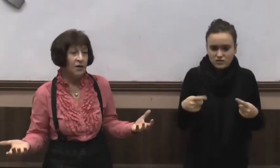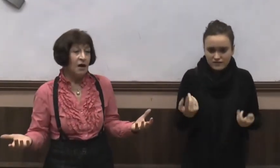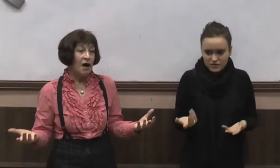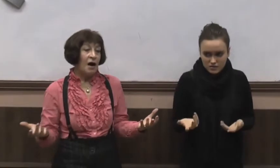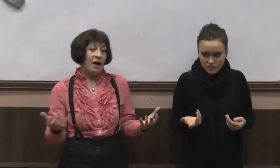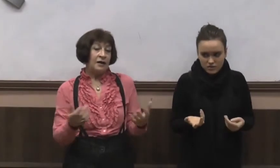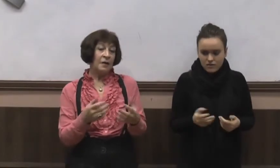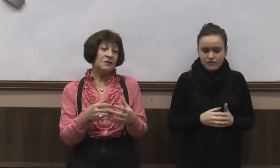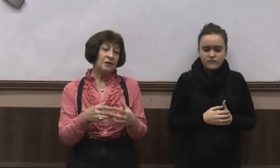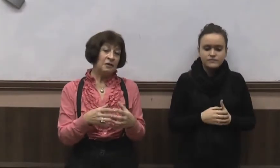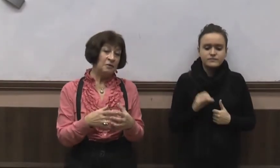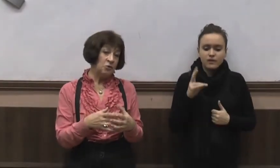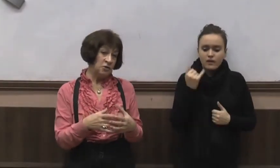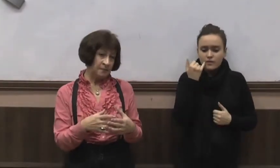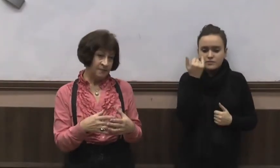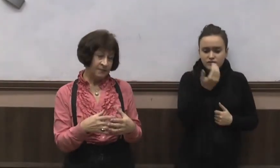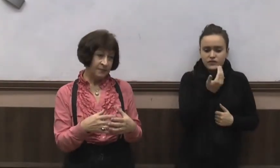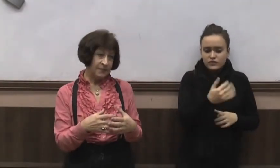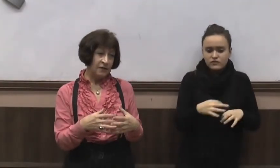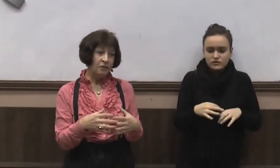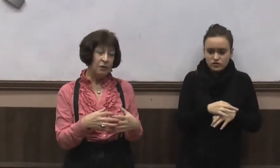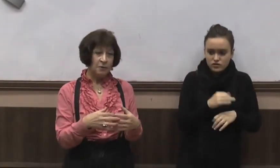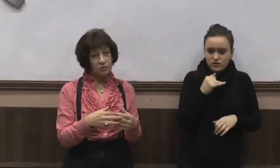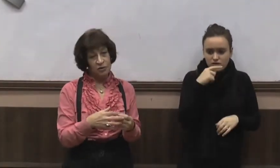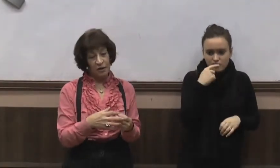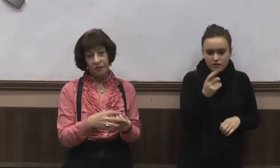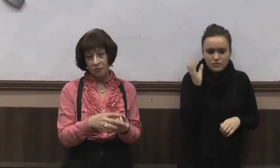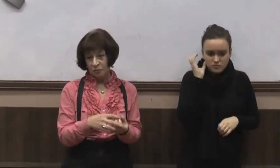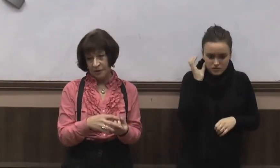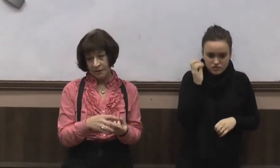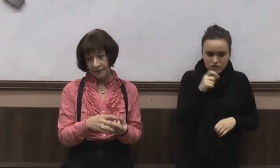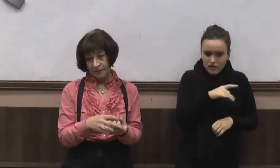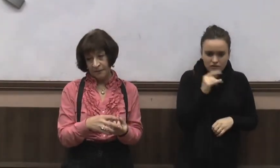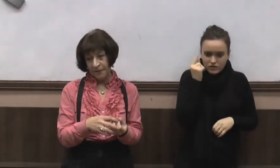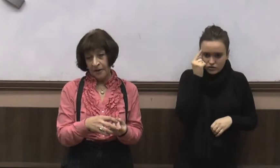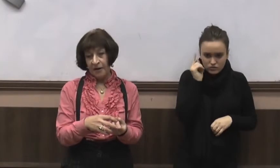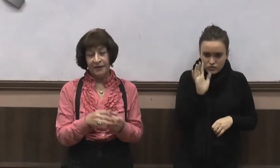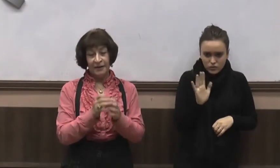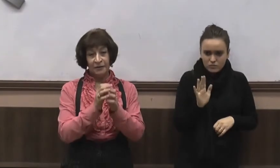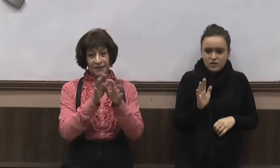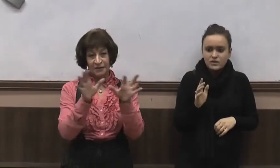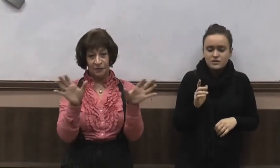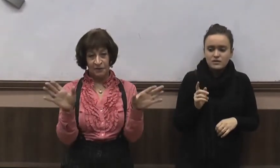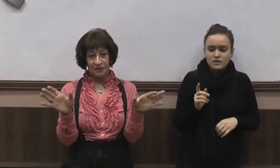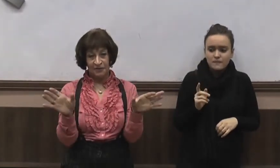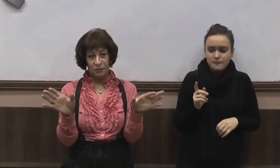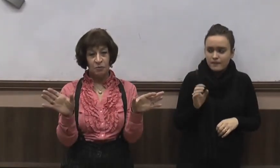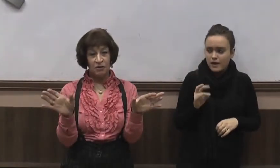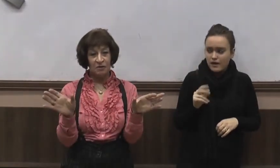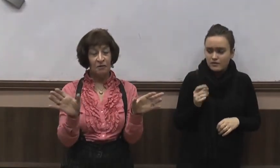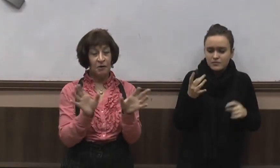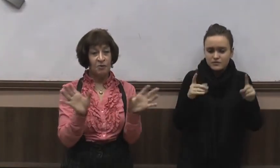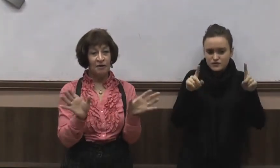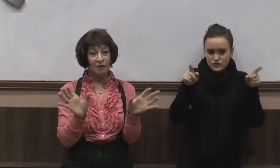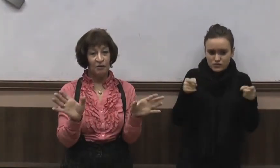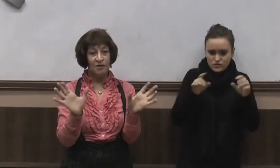восстанавливается. Я позвонила его жене и говорю, послушайте, а вы не думаете? Это я, кстати, вот это в